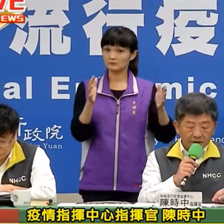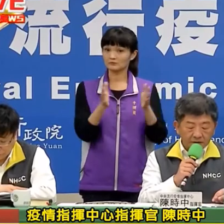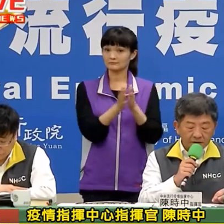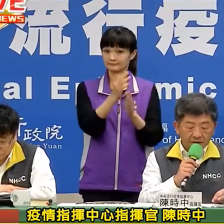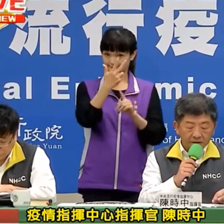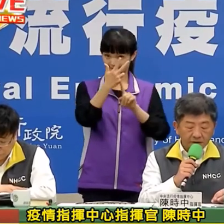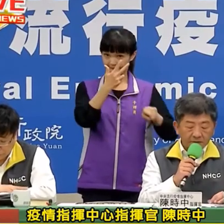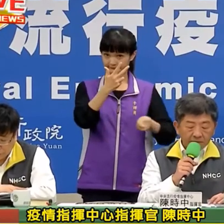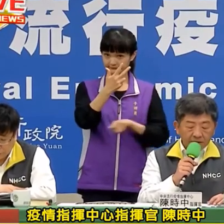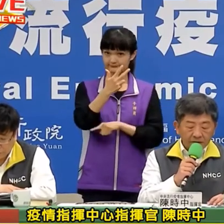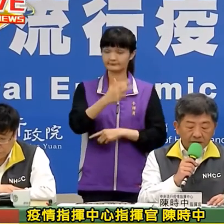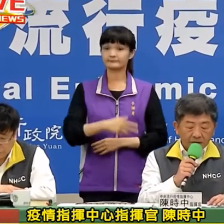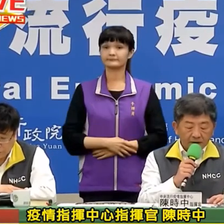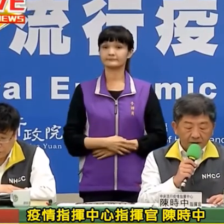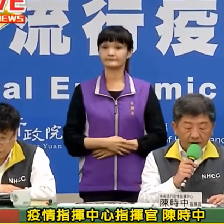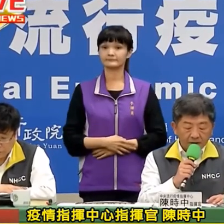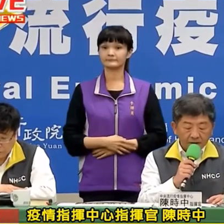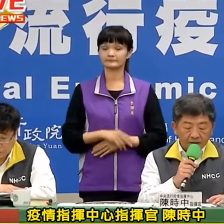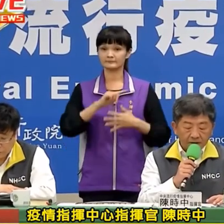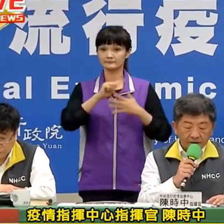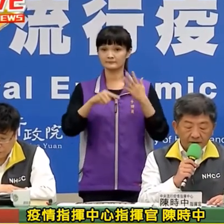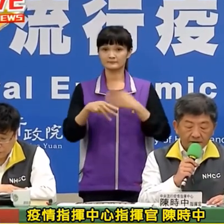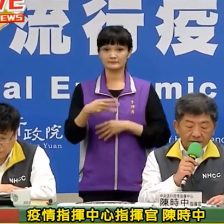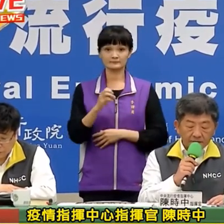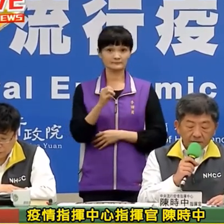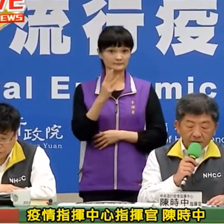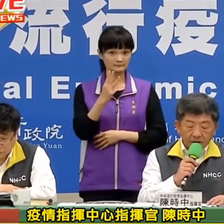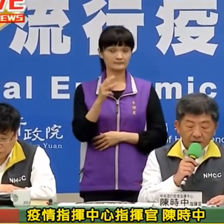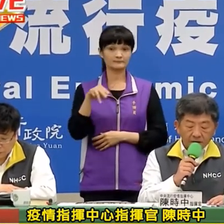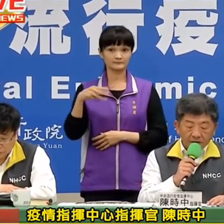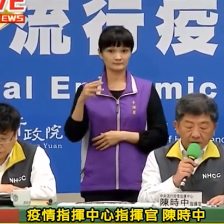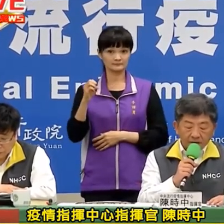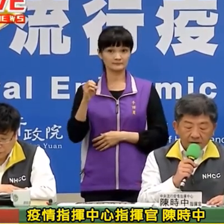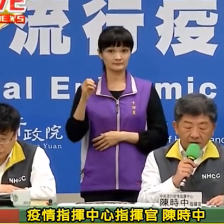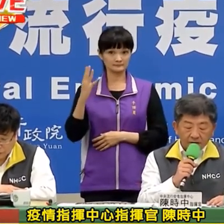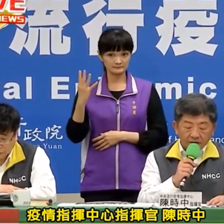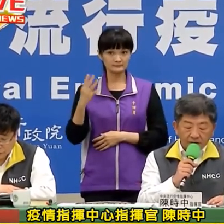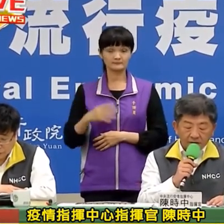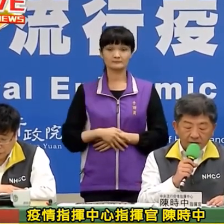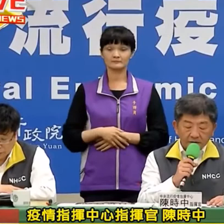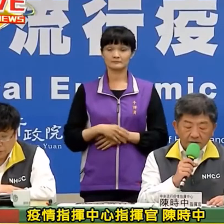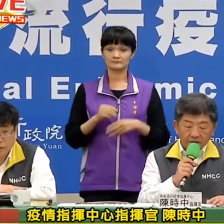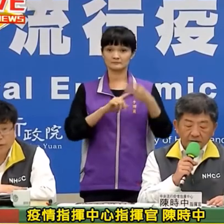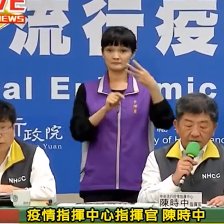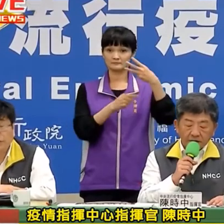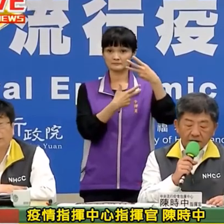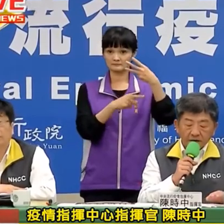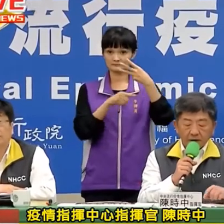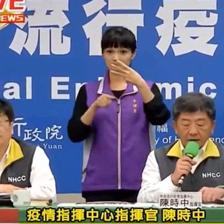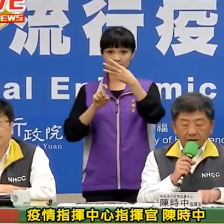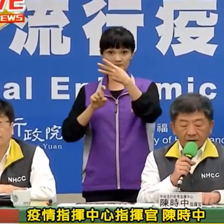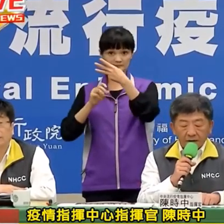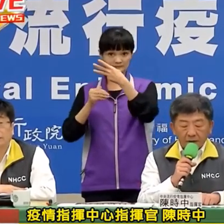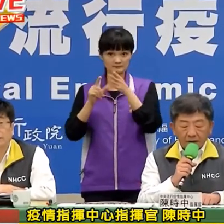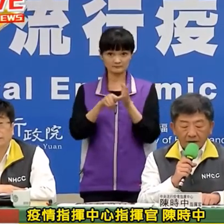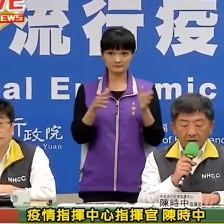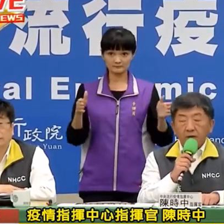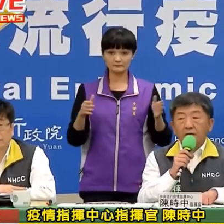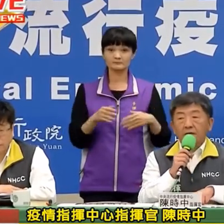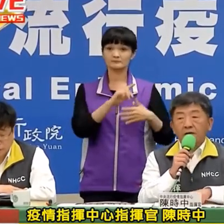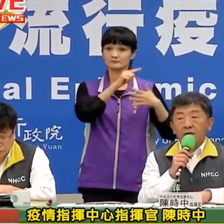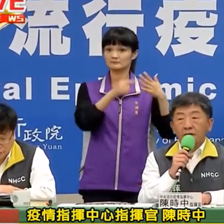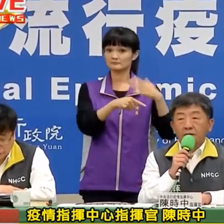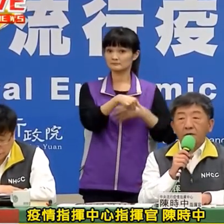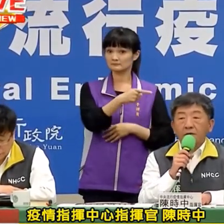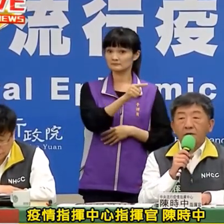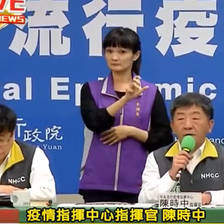7位，有7位。那案303、304。于3月7日到19日与